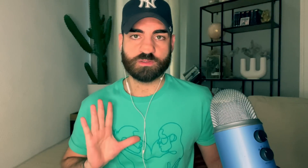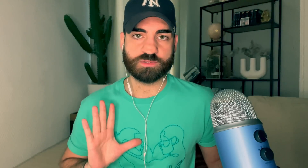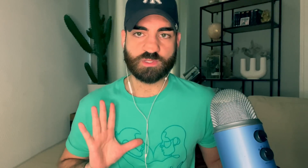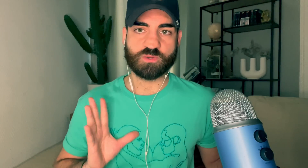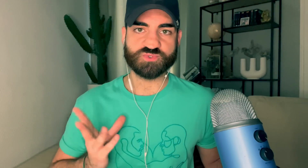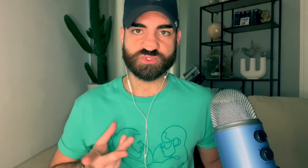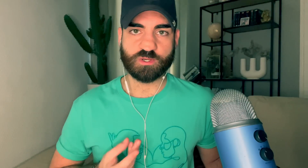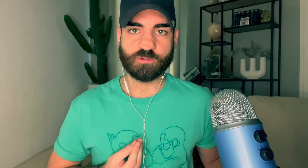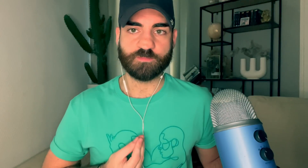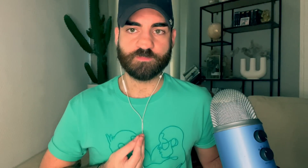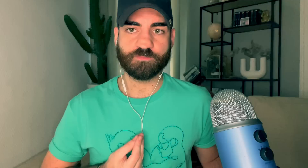Transgenre.